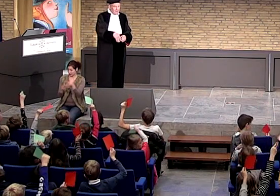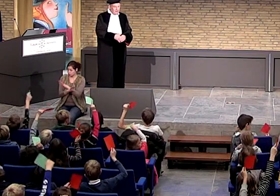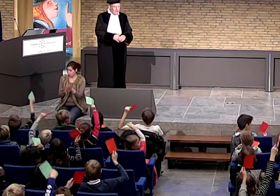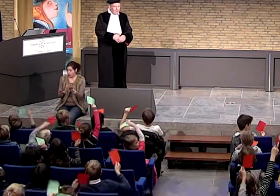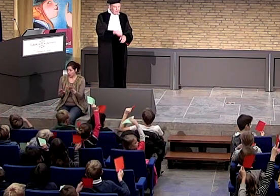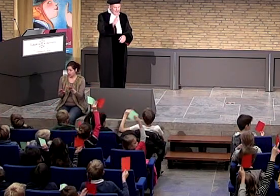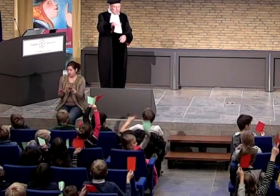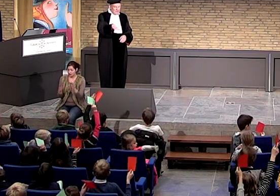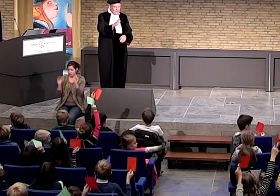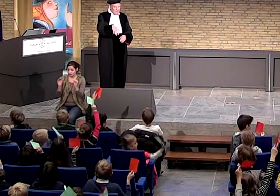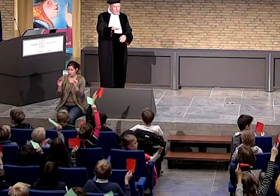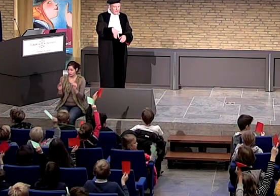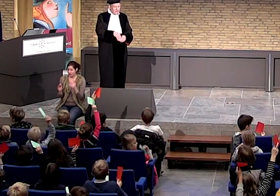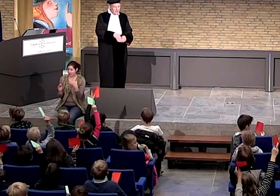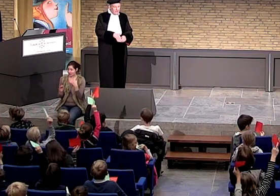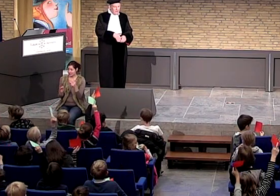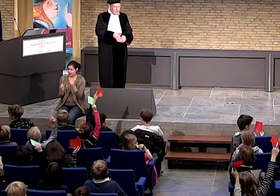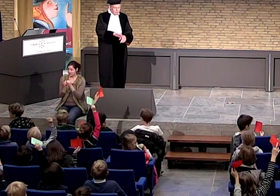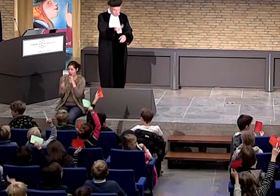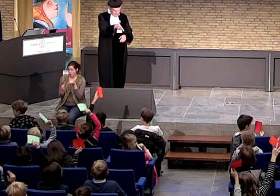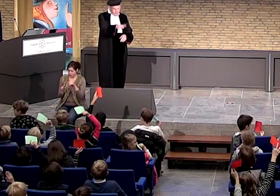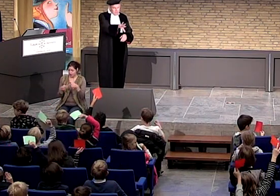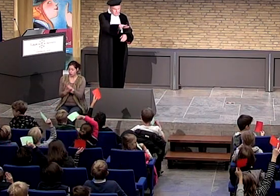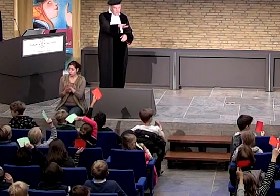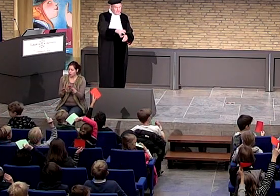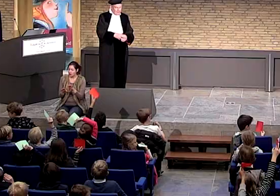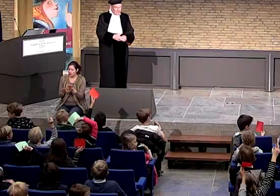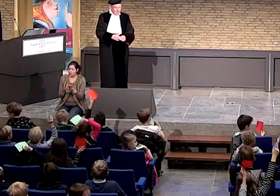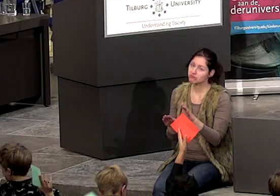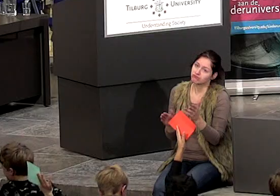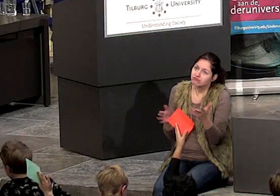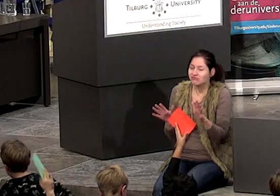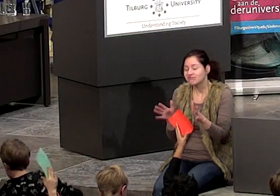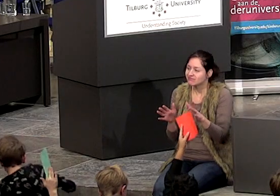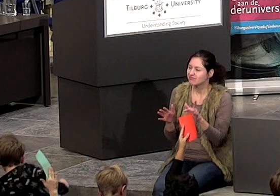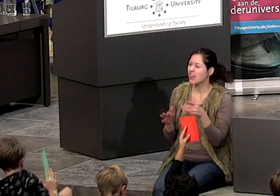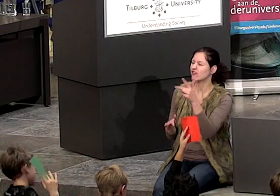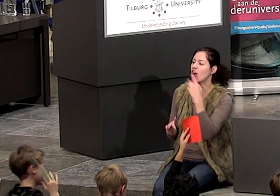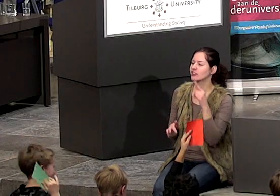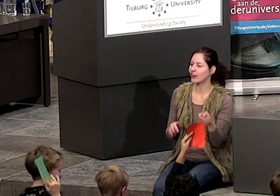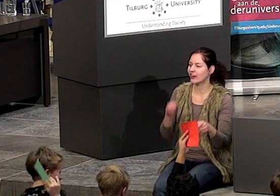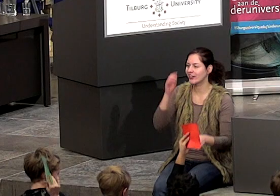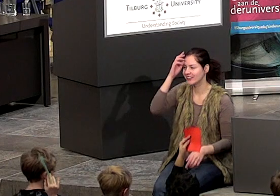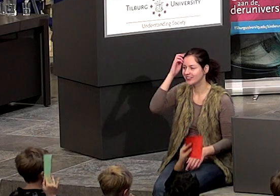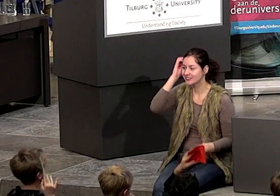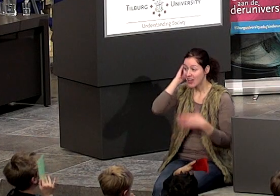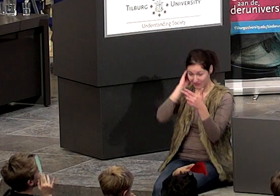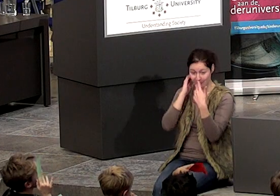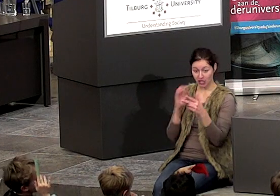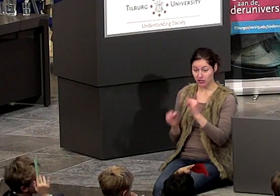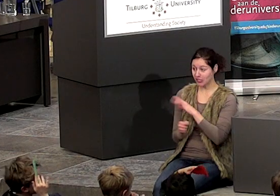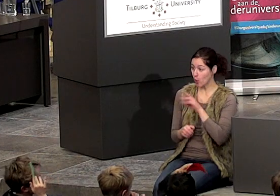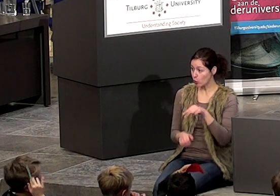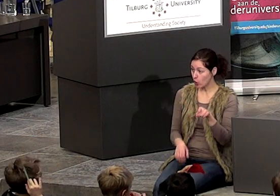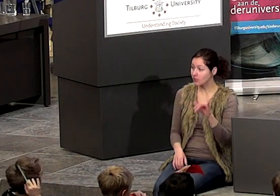Lager? 75? 75, dat kan nog, hè? 85 kan